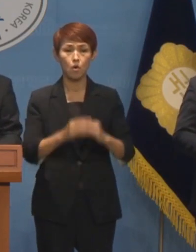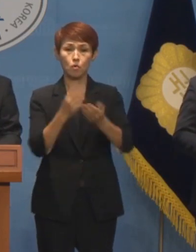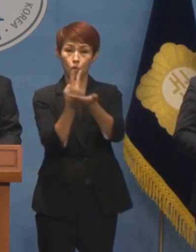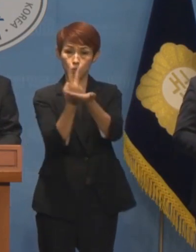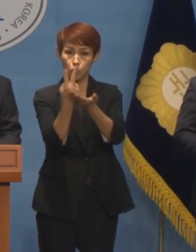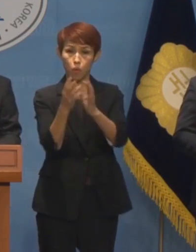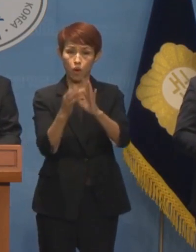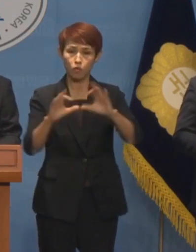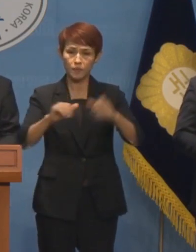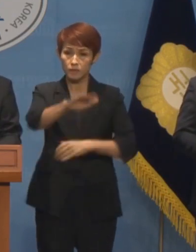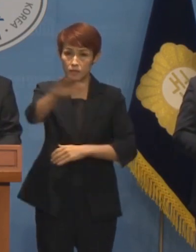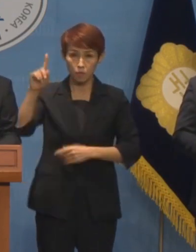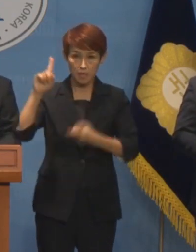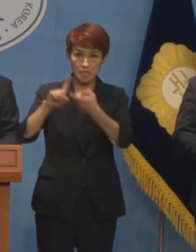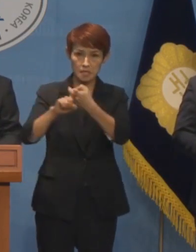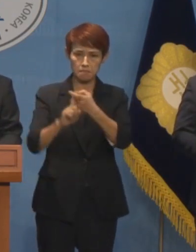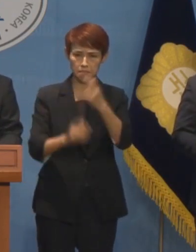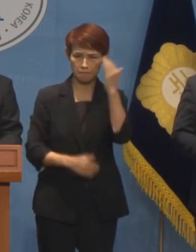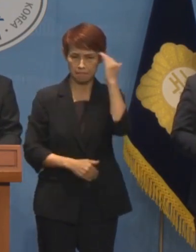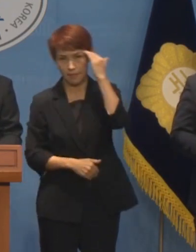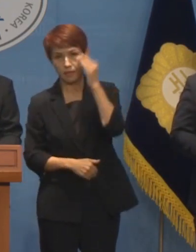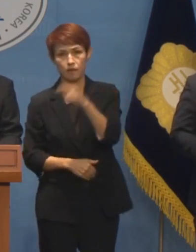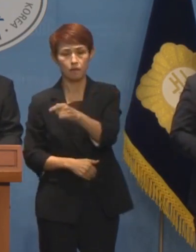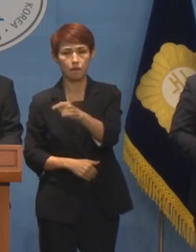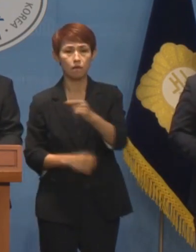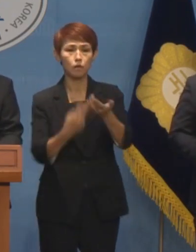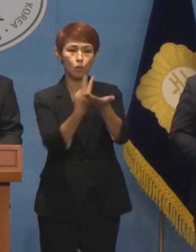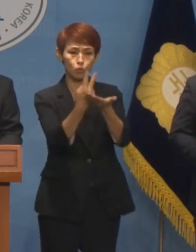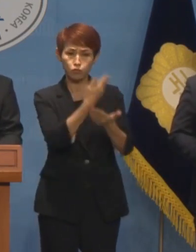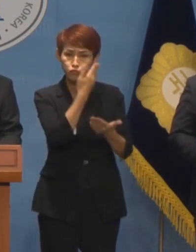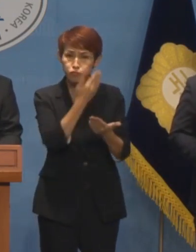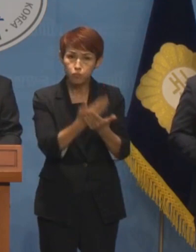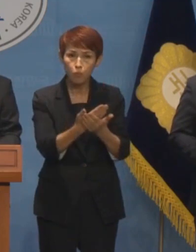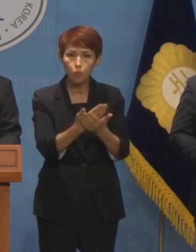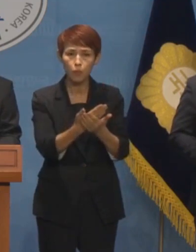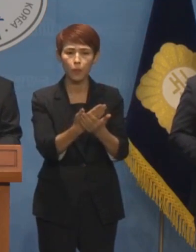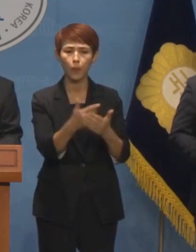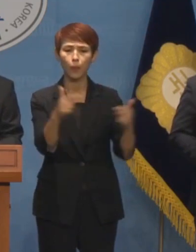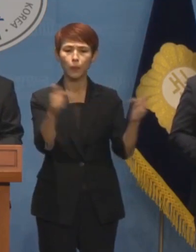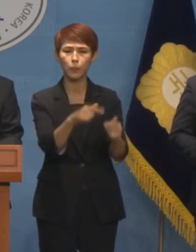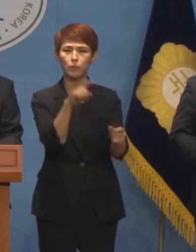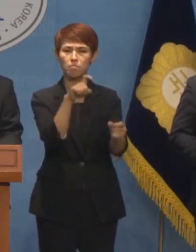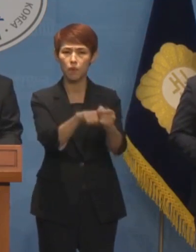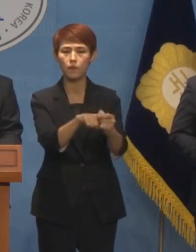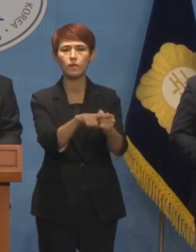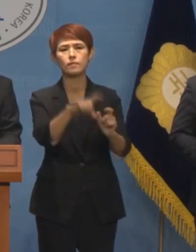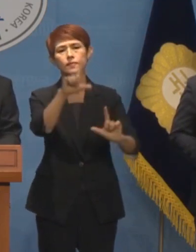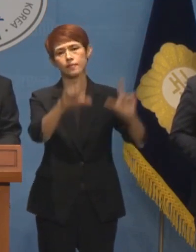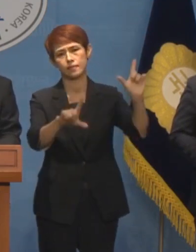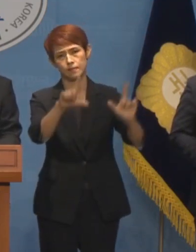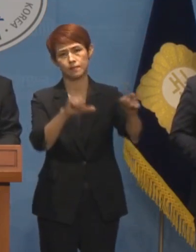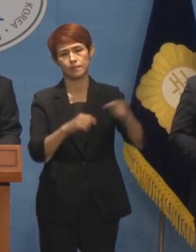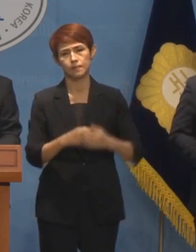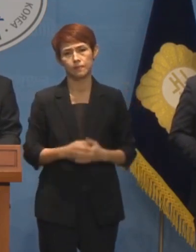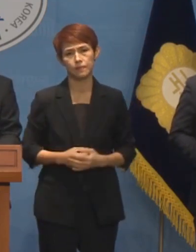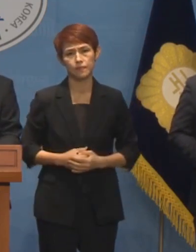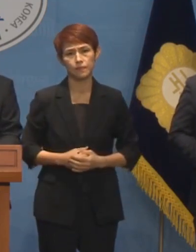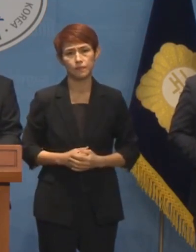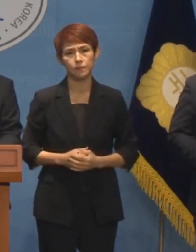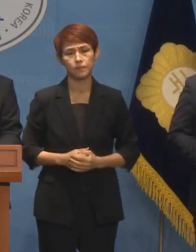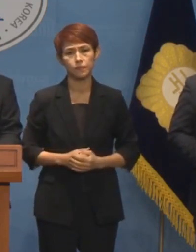대한 국민적 관심을 저해하고 독도의 중요성을 축소시키려는 시도로 해석될 수